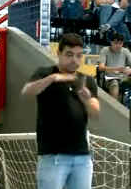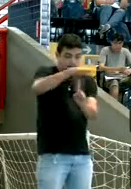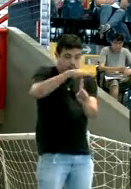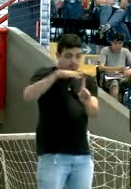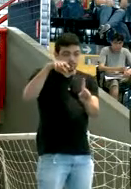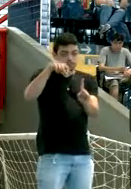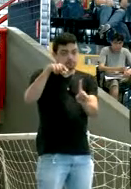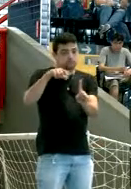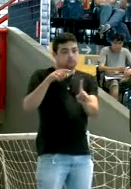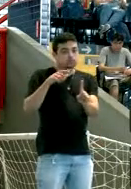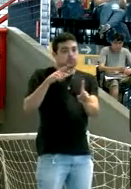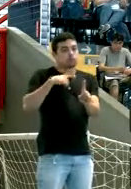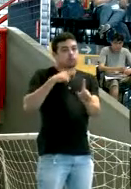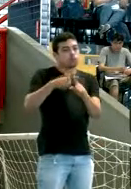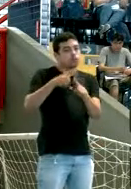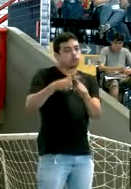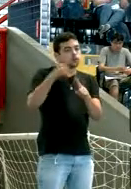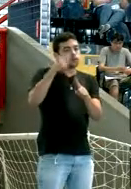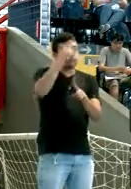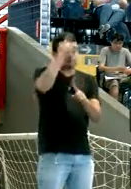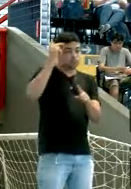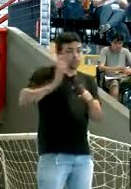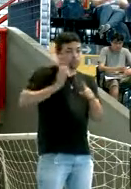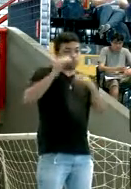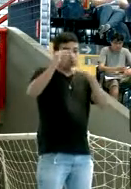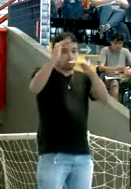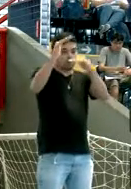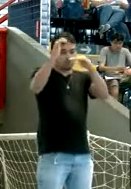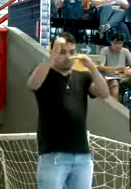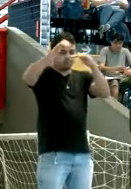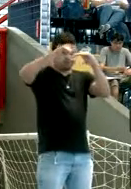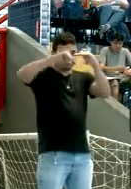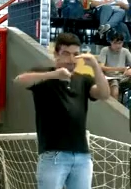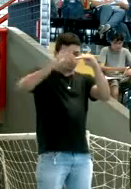começa a entrar em declínio, a classe média começa a entrar em declínio.